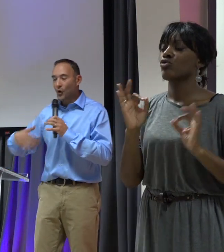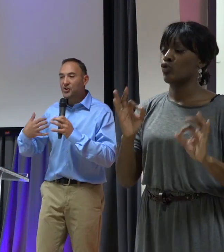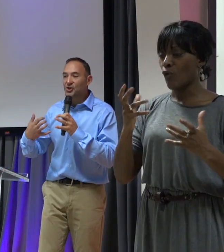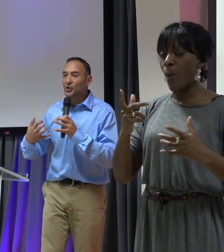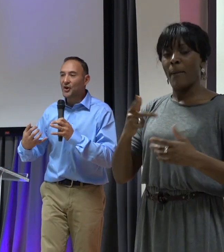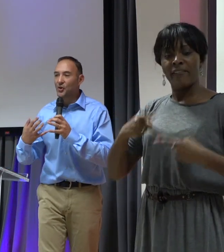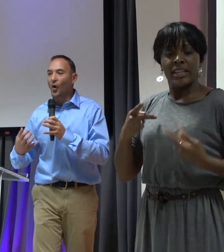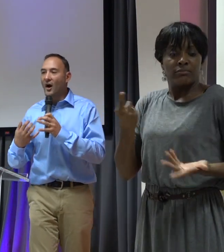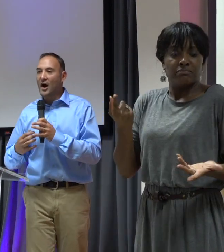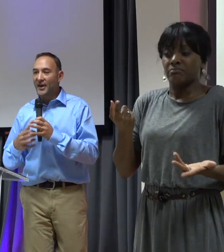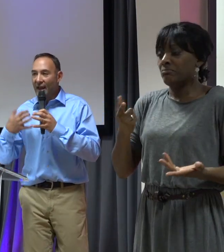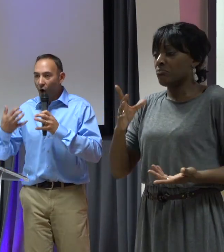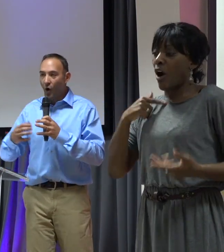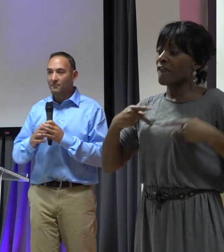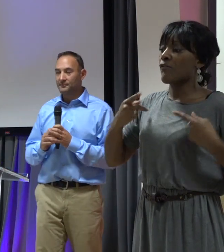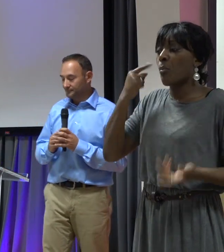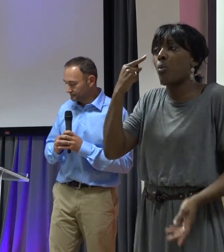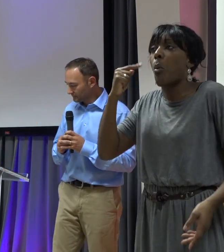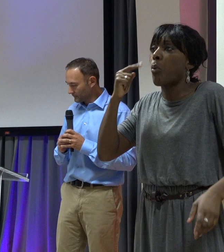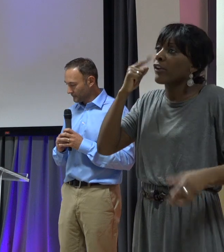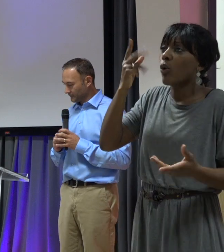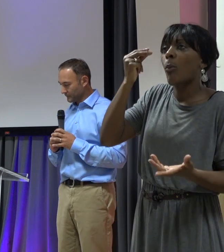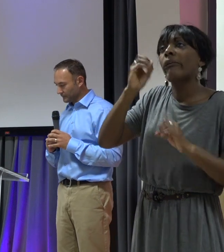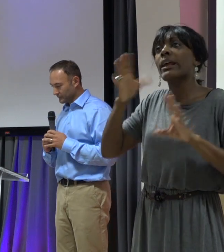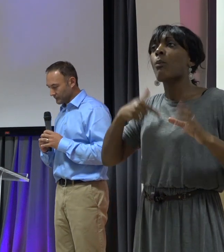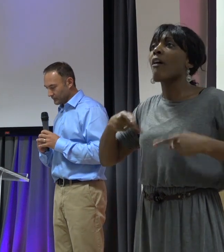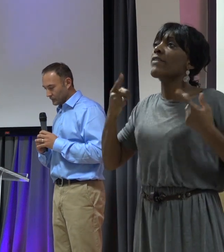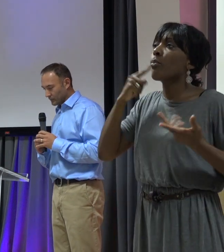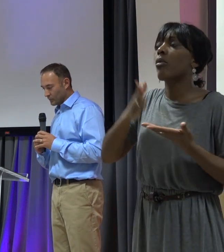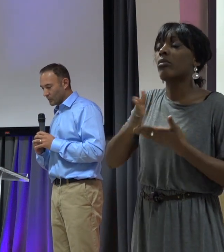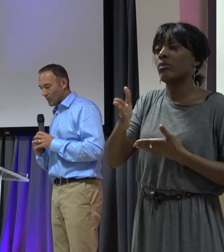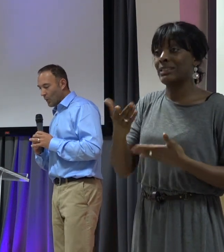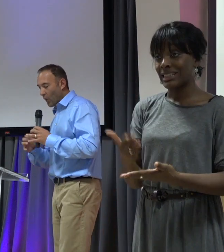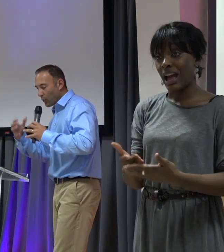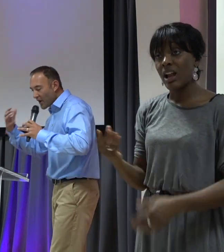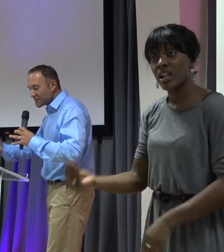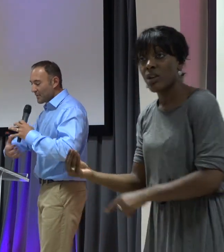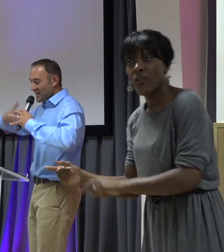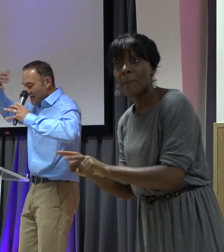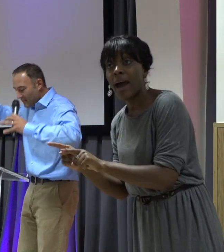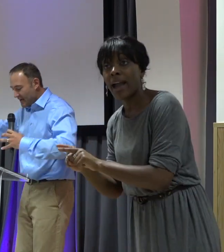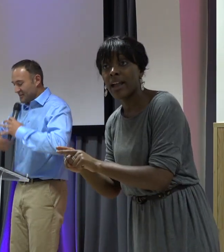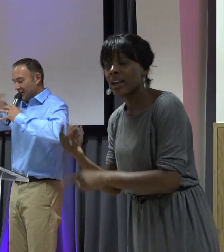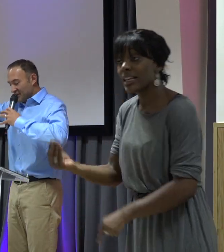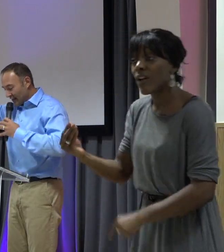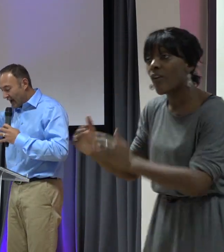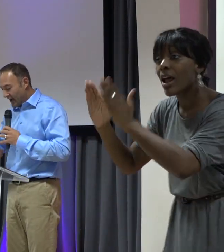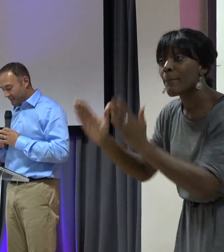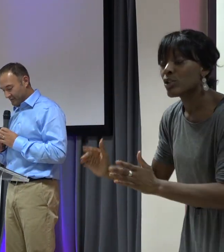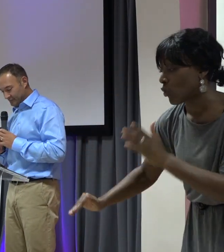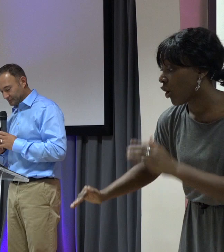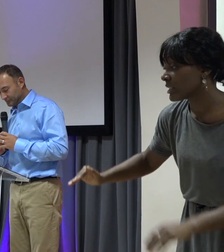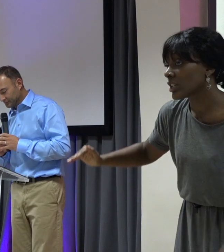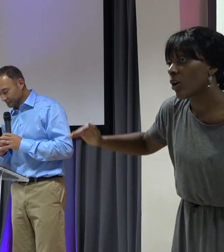So if your children grow up in a home Et donc si tes enfants grandissent dans une maison where wisdom is